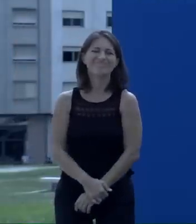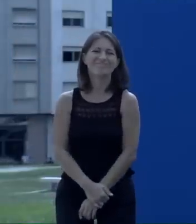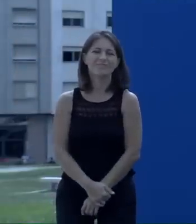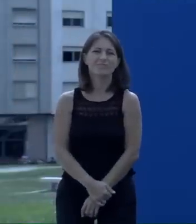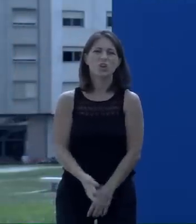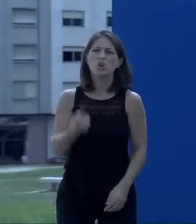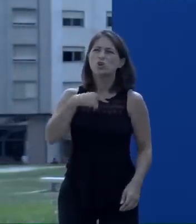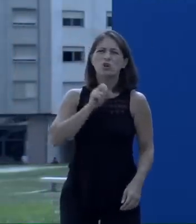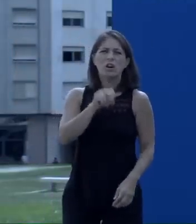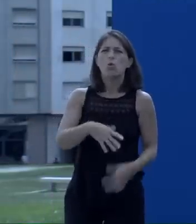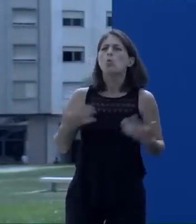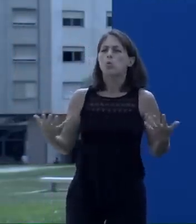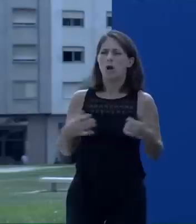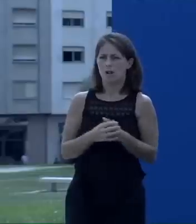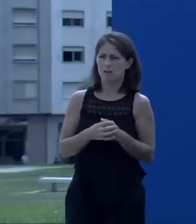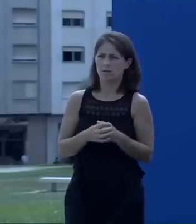Temos unha razón,